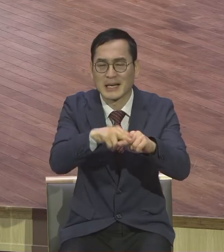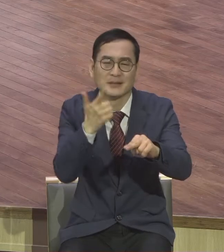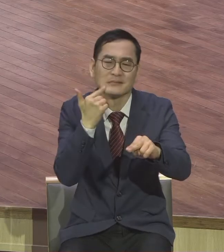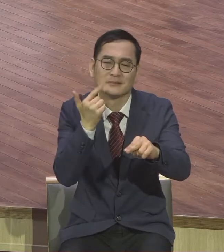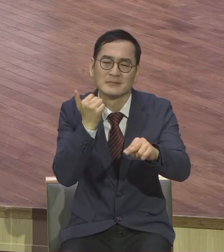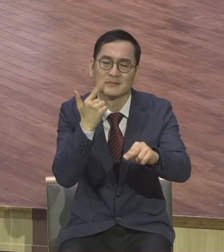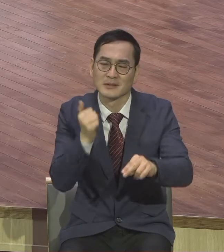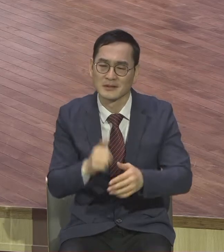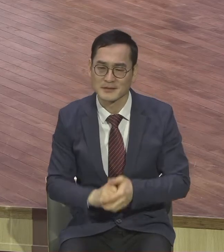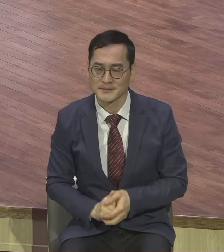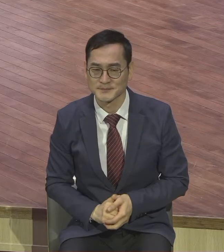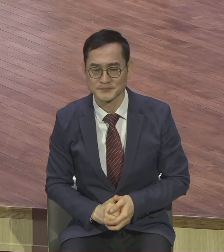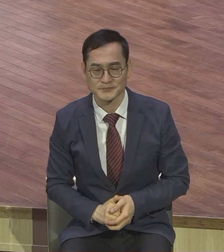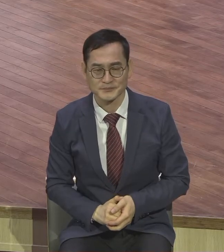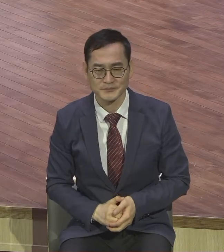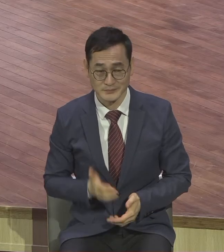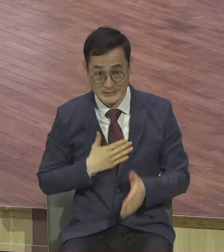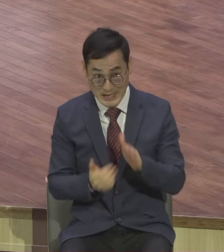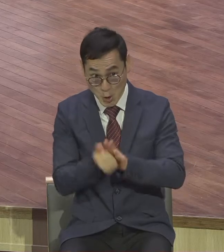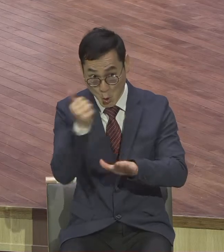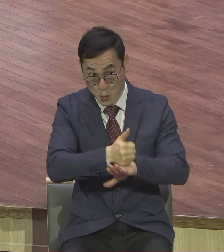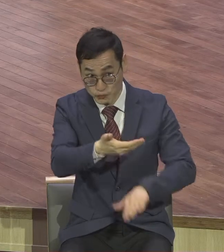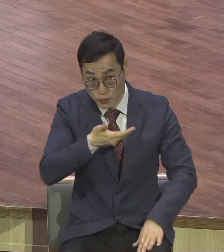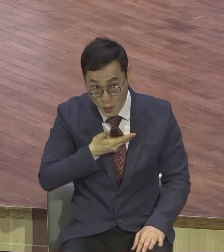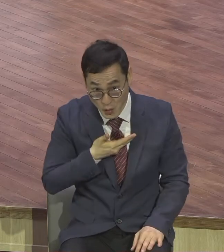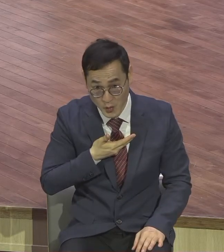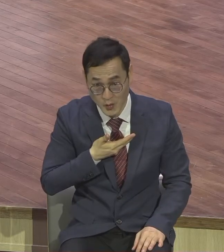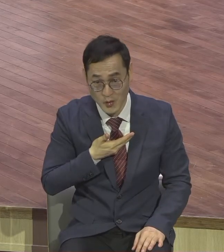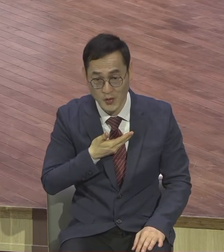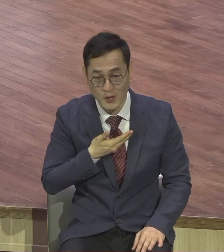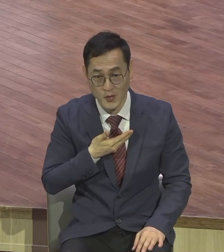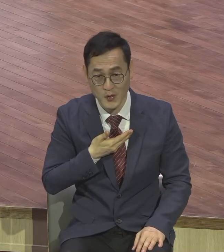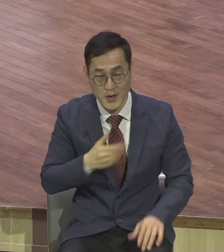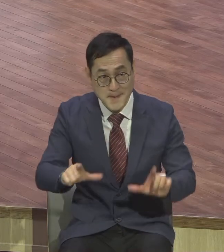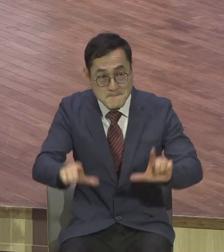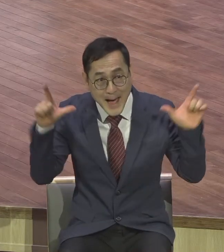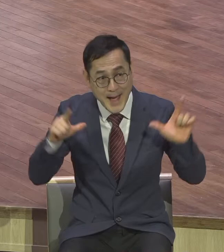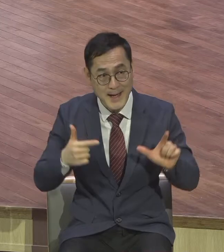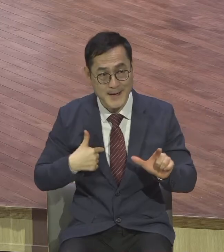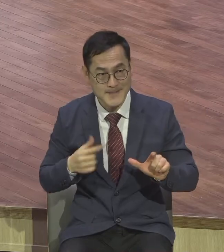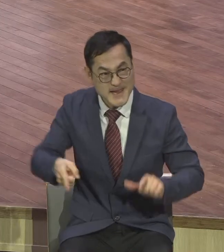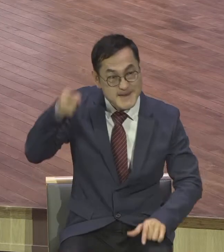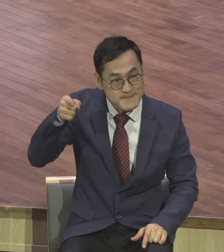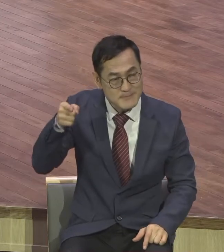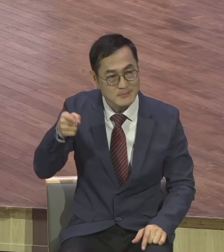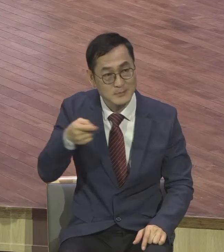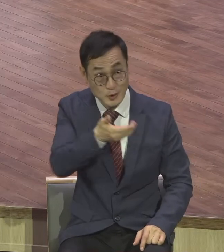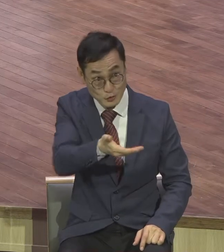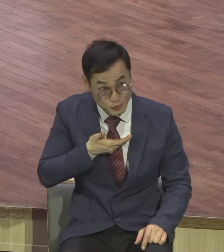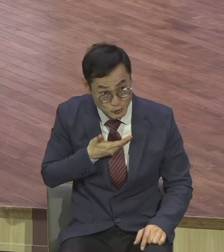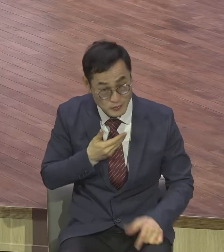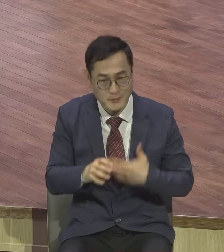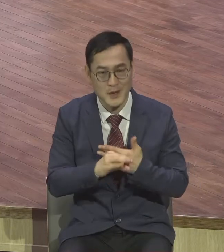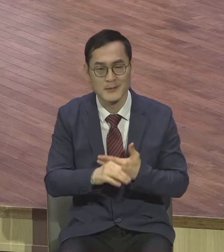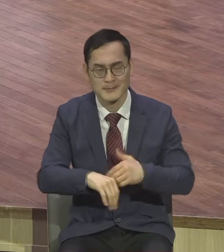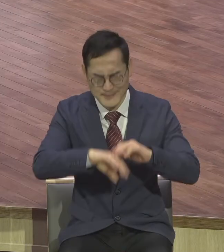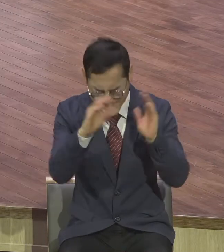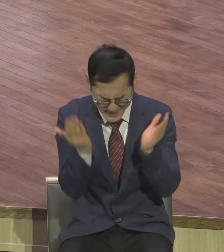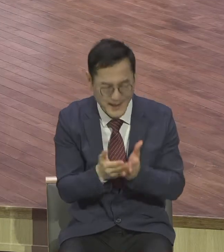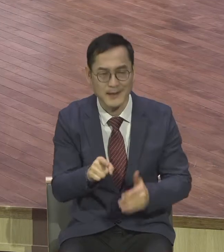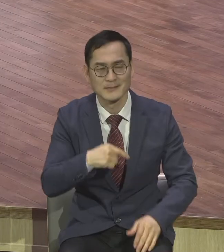내가 성공할 수 있다면 내가 알려진다면 내가 무엇이든지 하겠습니다 나중심이